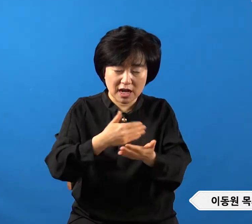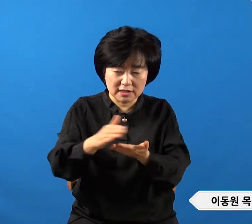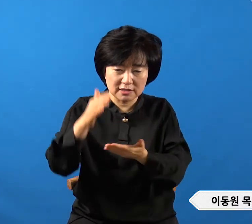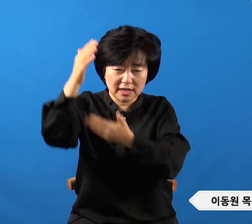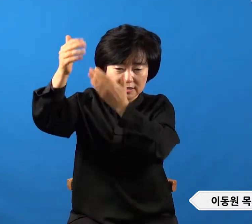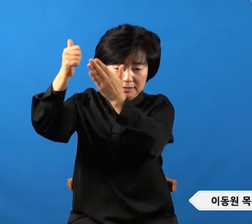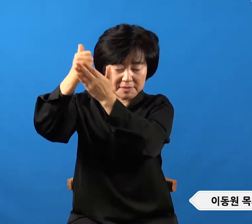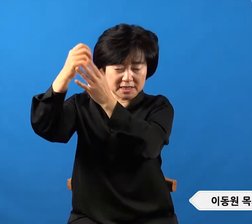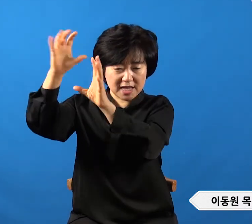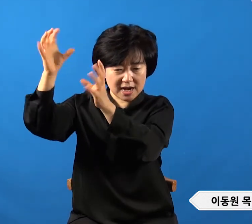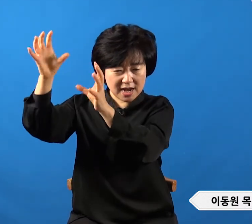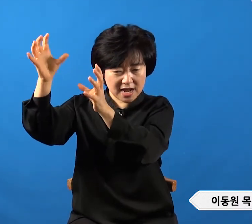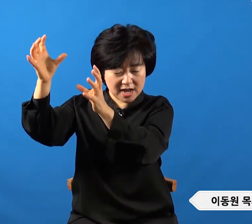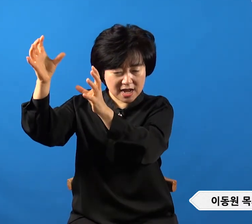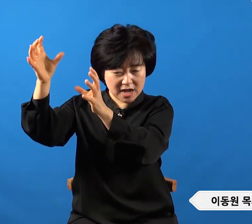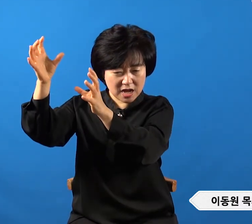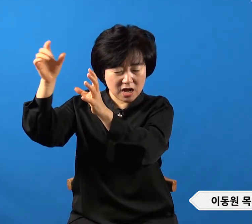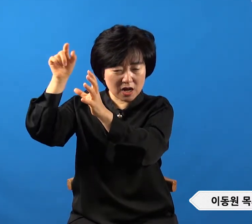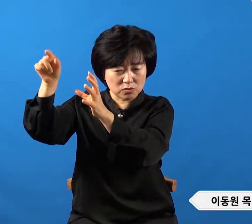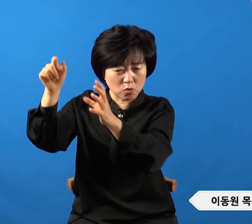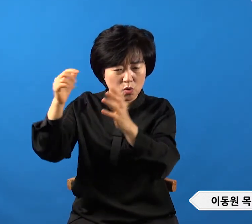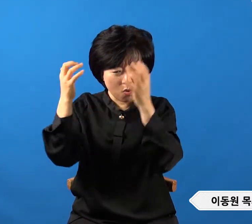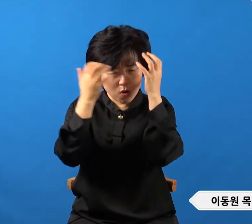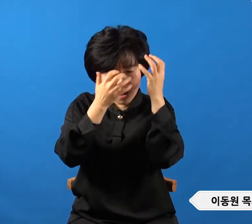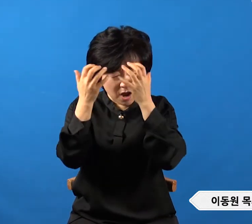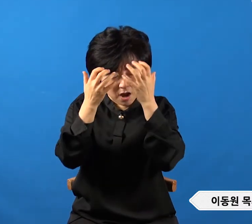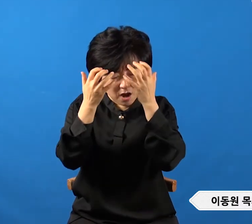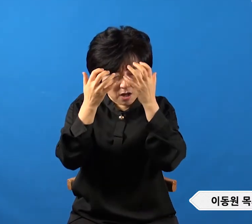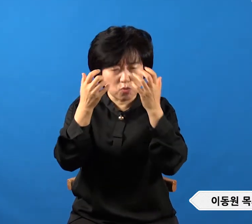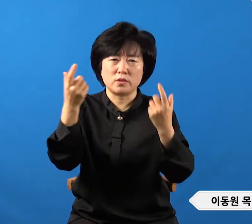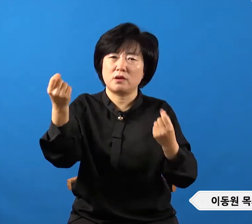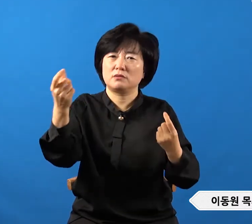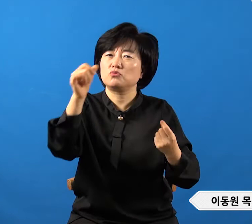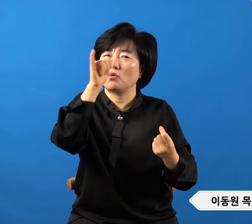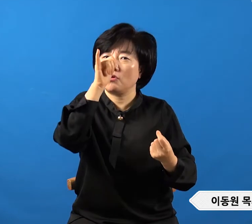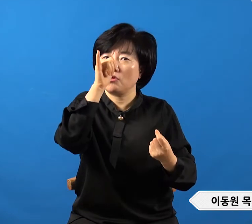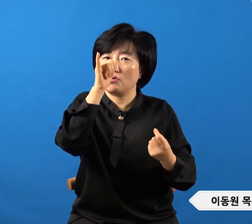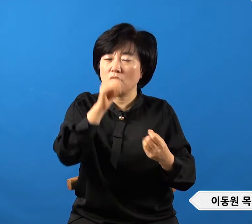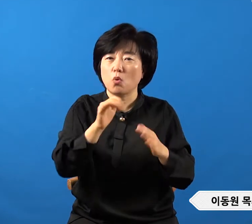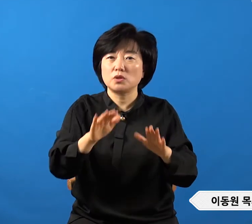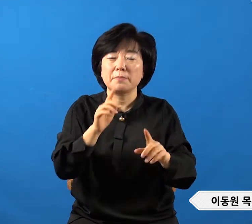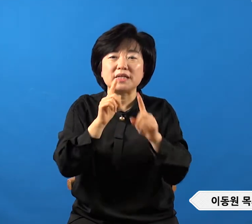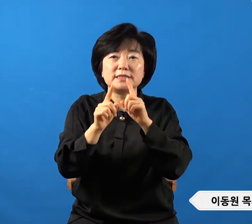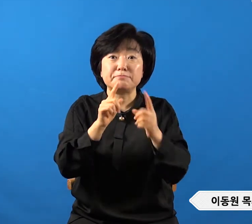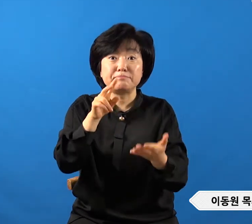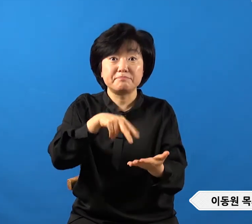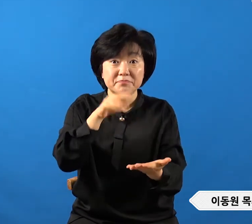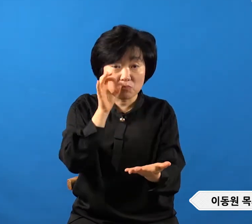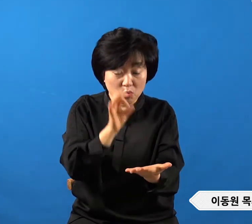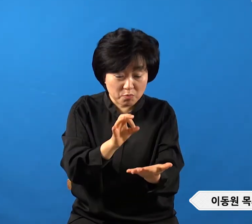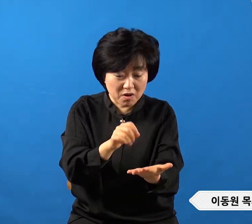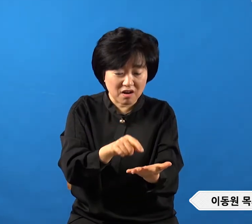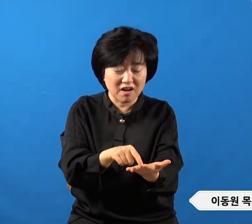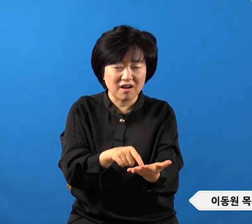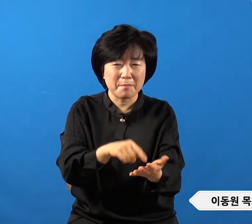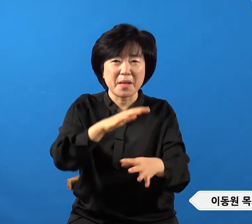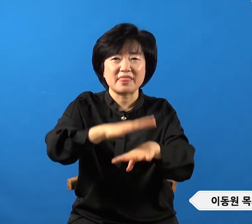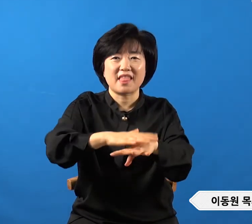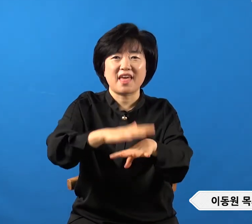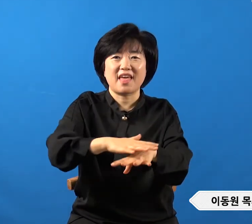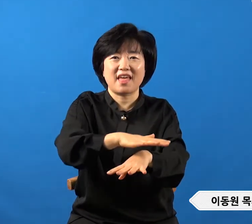있는 하나님 나라에서도 이 혼란이 존재한다는 사실입니다. 오늘 본문은 하나님 나라